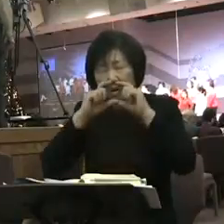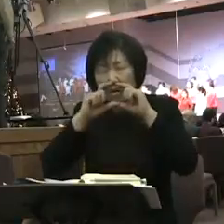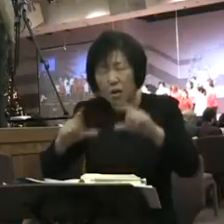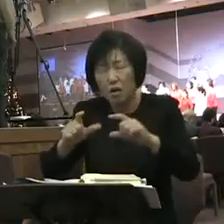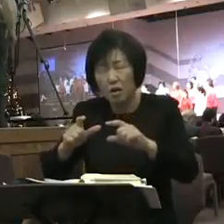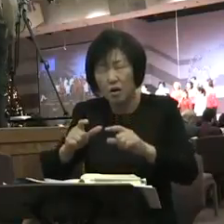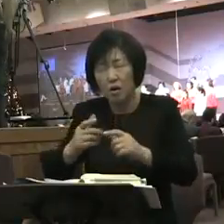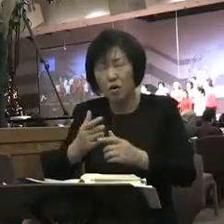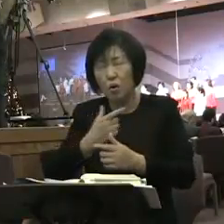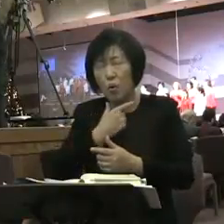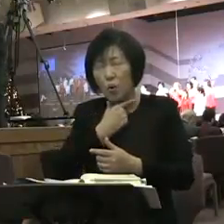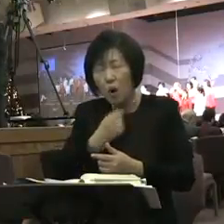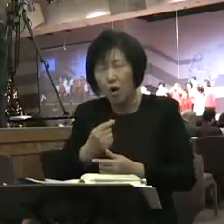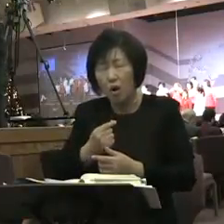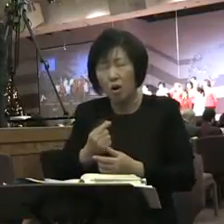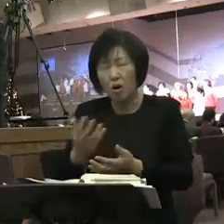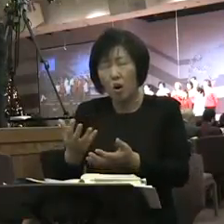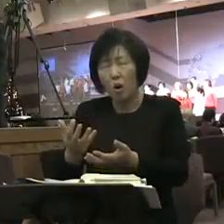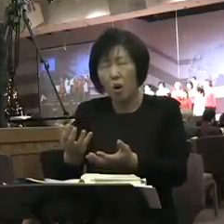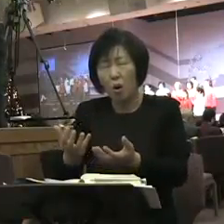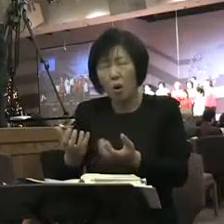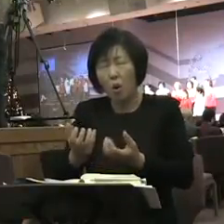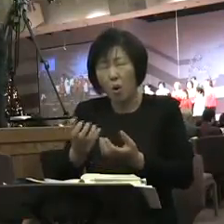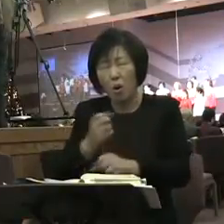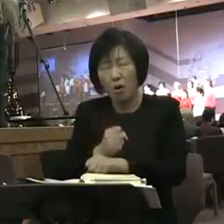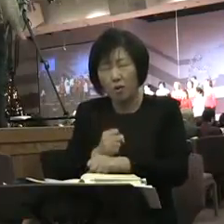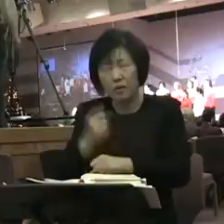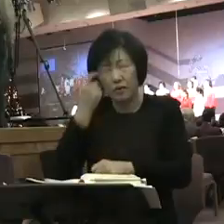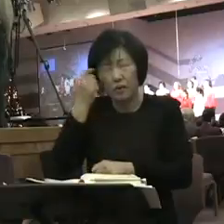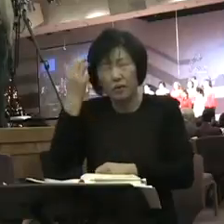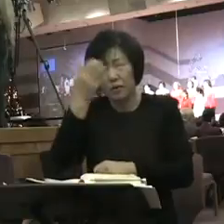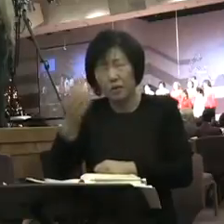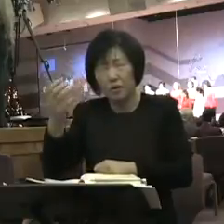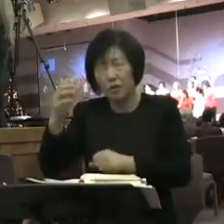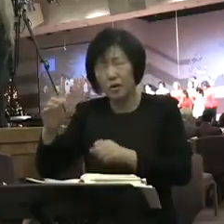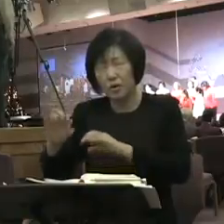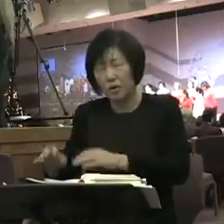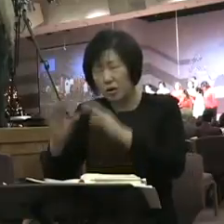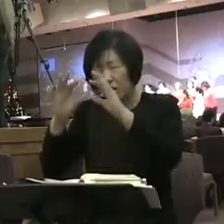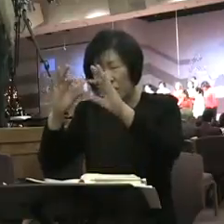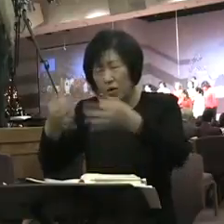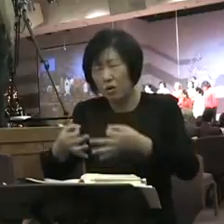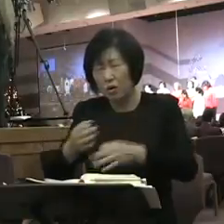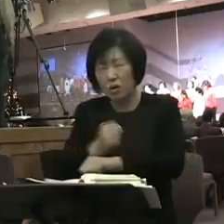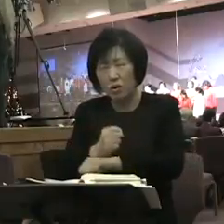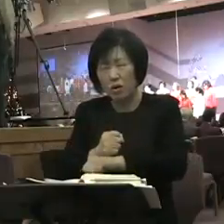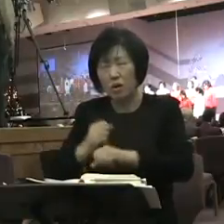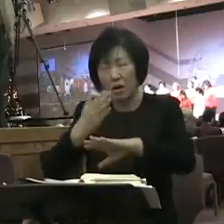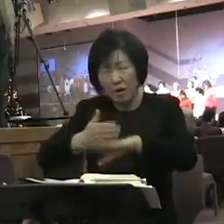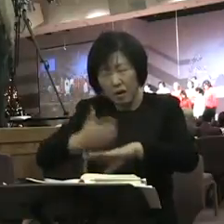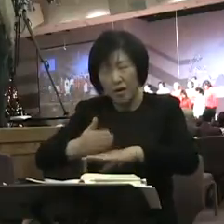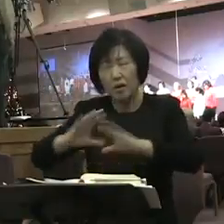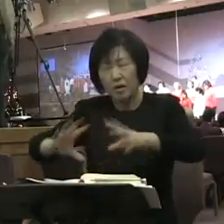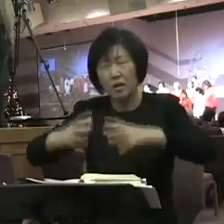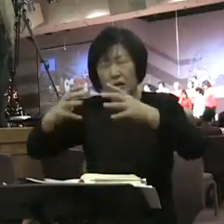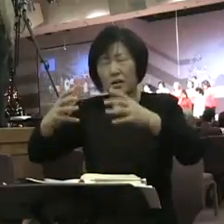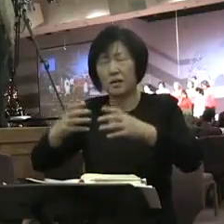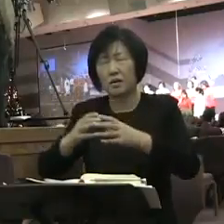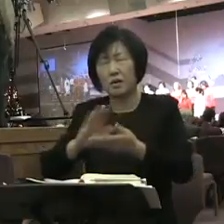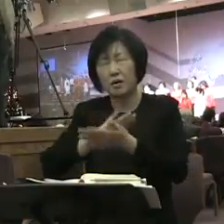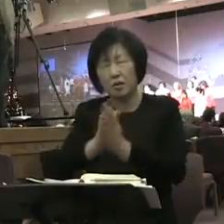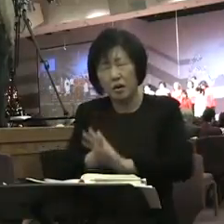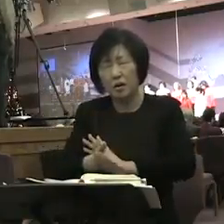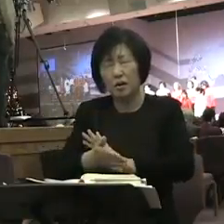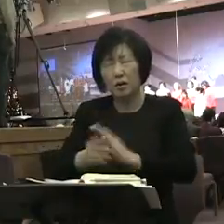우리에게 요구하시며 그것을 위하여 성령님께서 옆에서 도와주십니다. 감사합니다. 세상을 변화할 수 있는